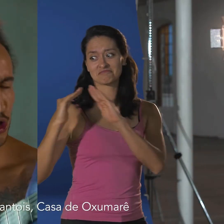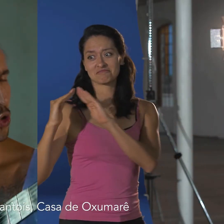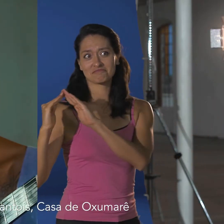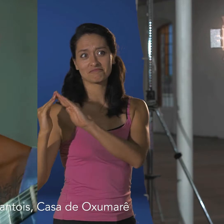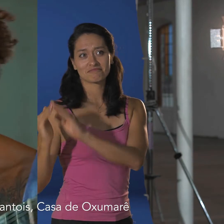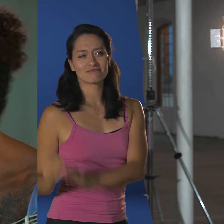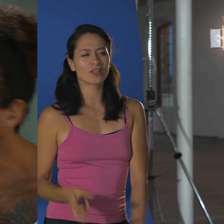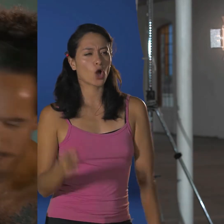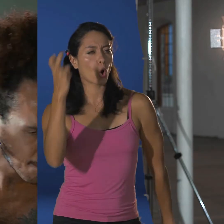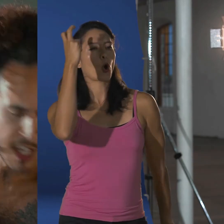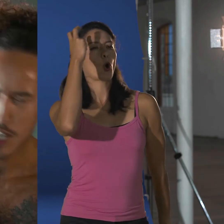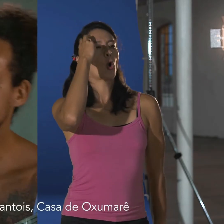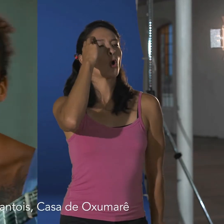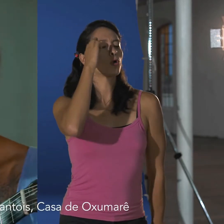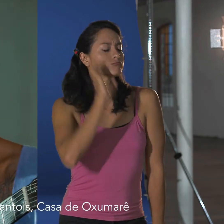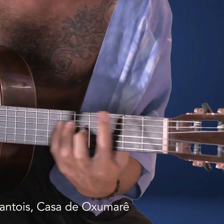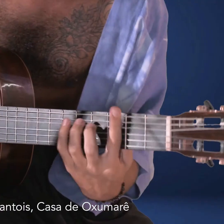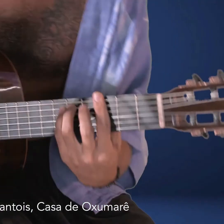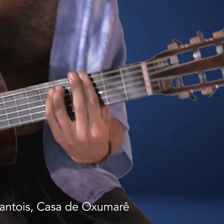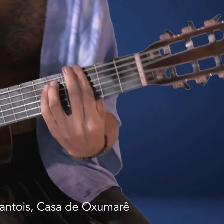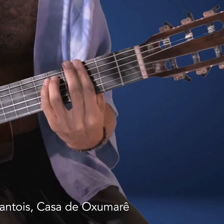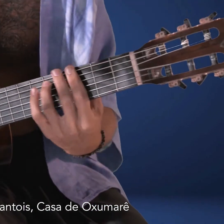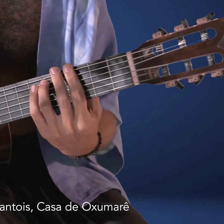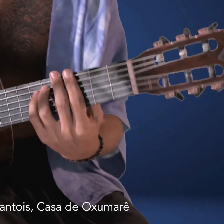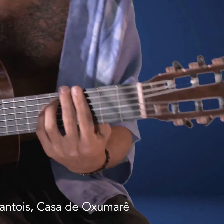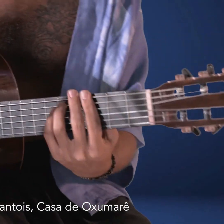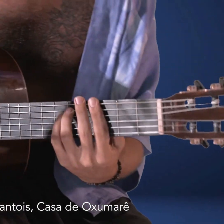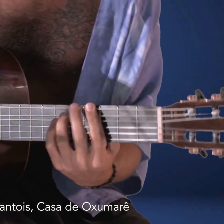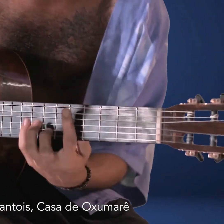casa de Oxumaré, Casa Branca